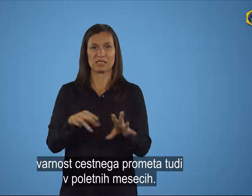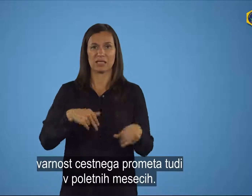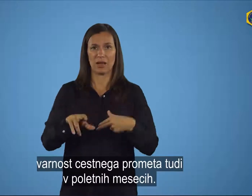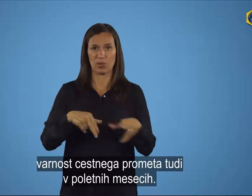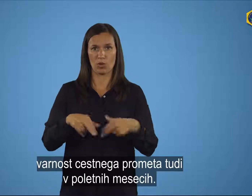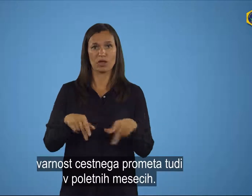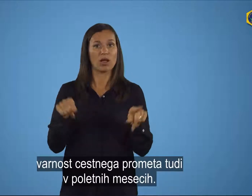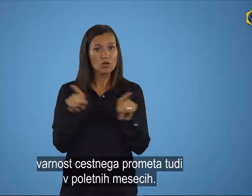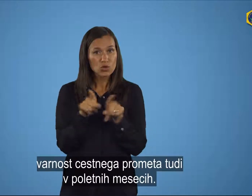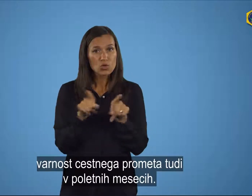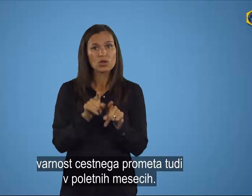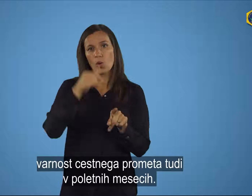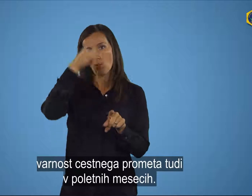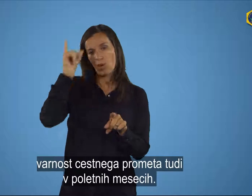mesecih.